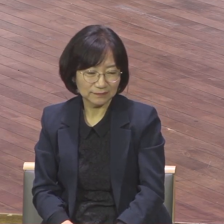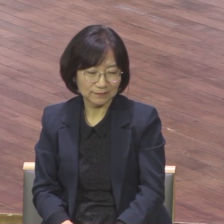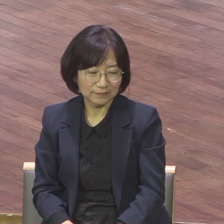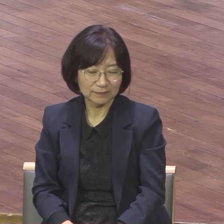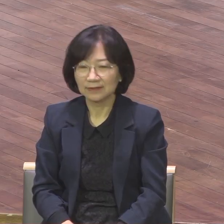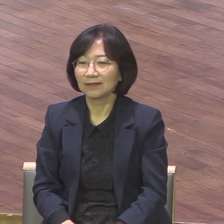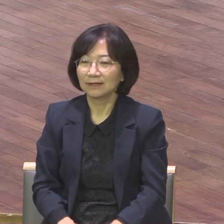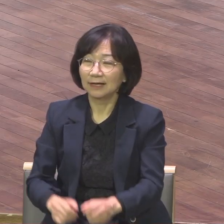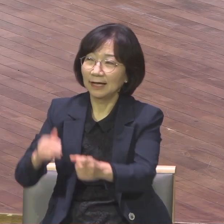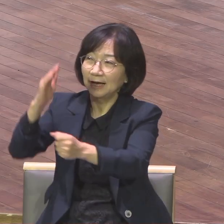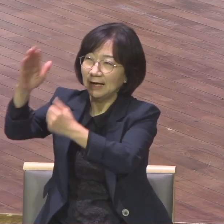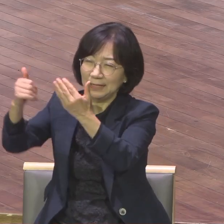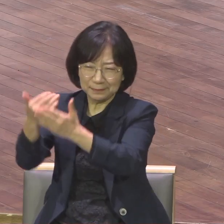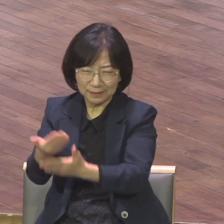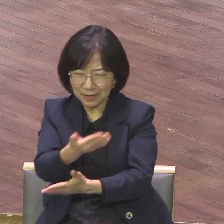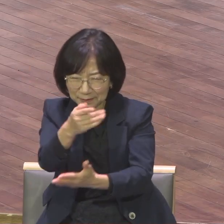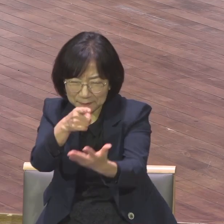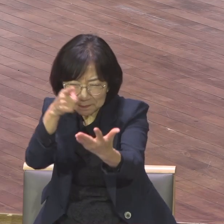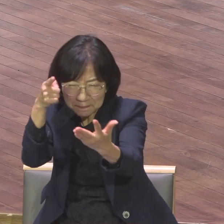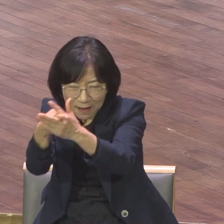하나님이 다 알고 계세요.